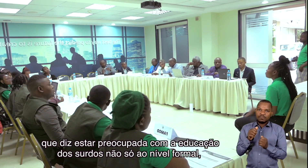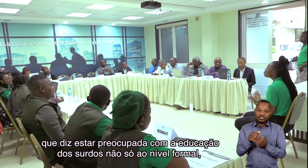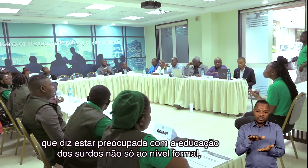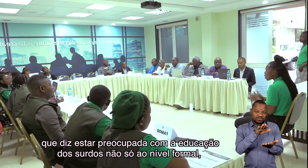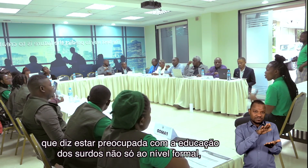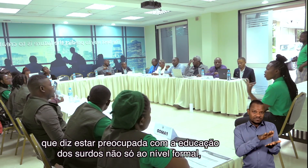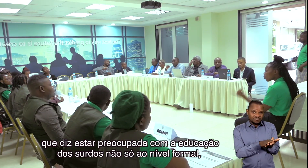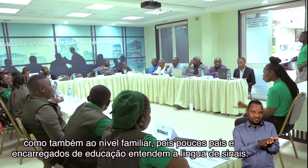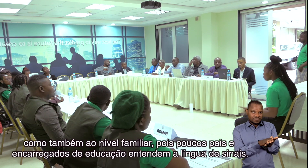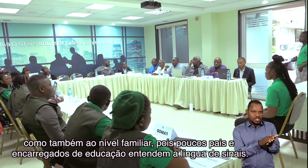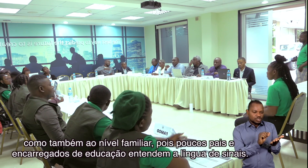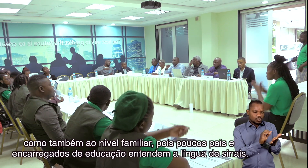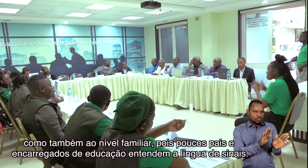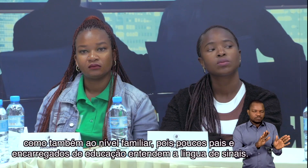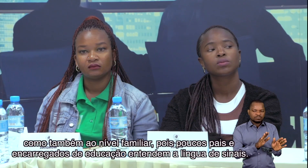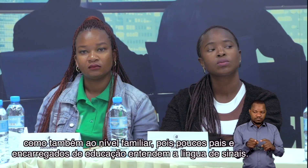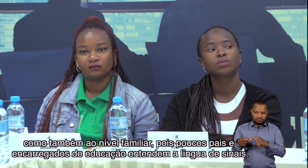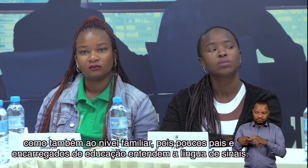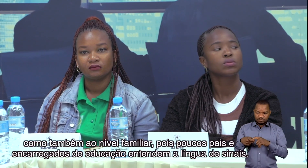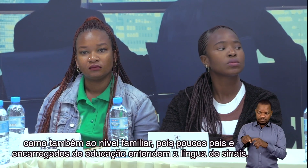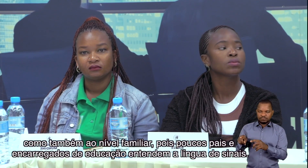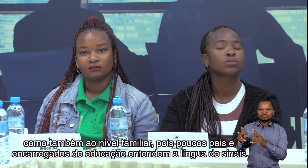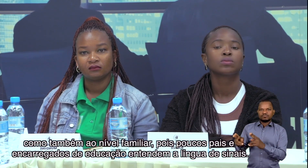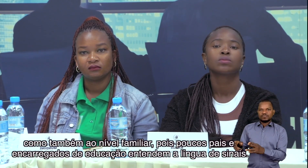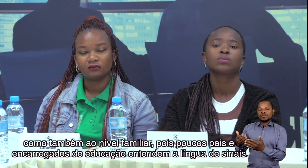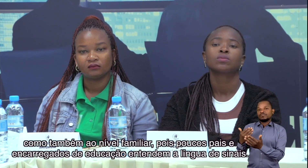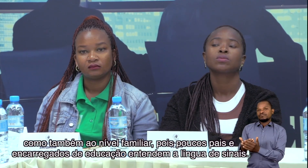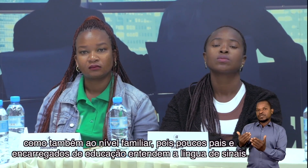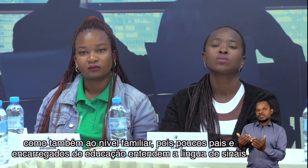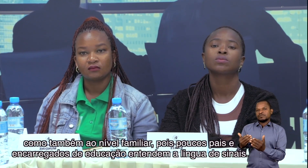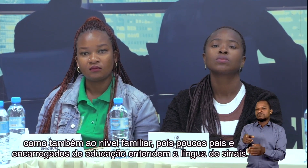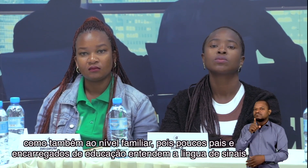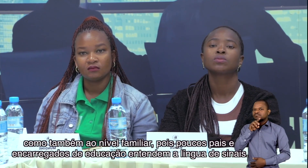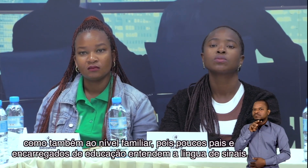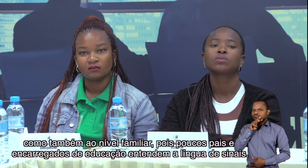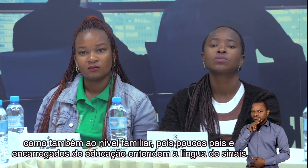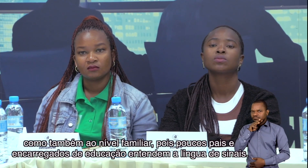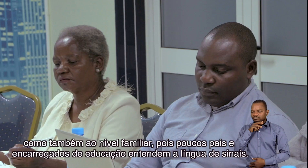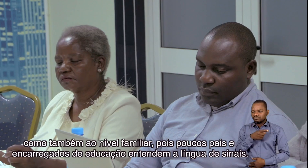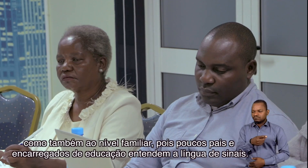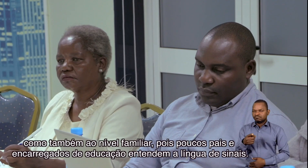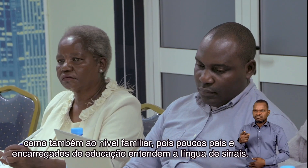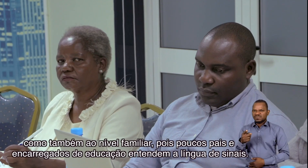formal, como também ao nível familiar, pois poucos pais encarregados de educação